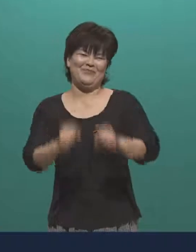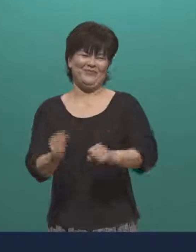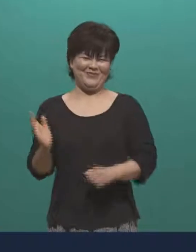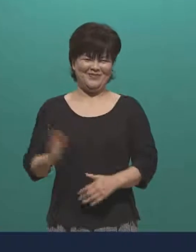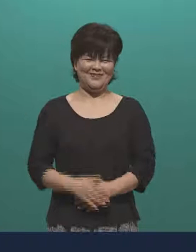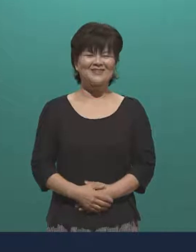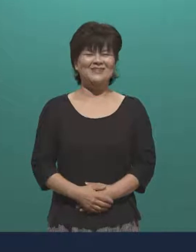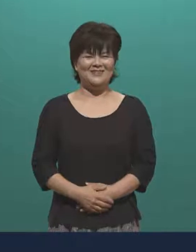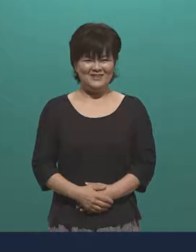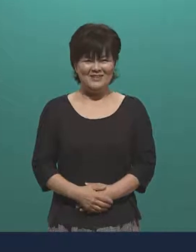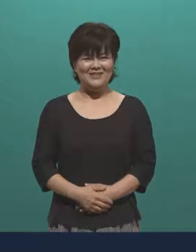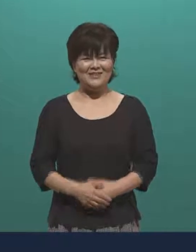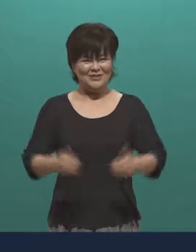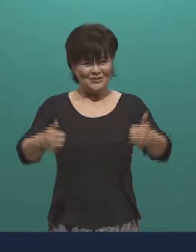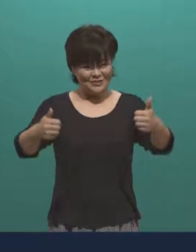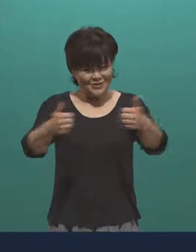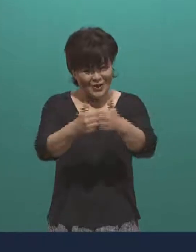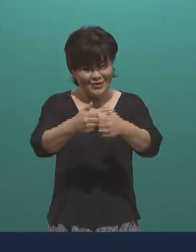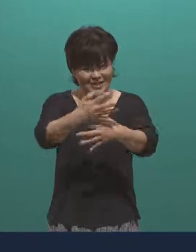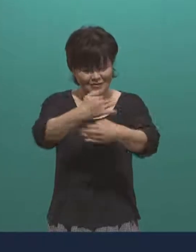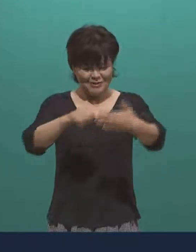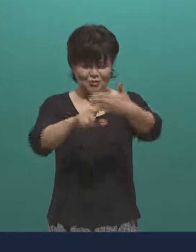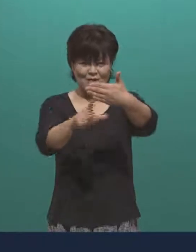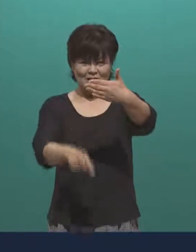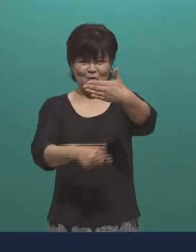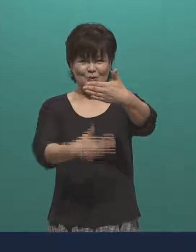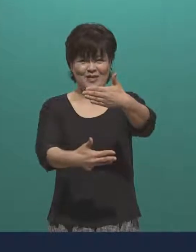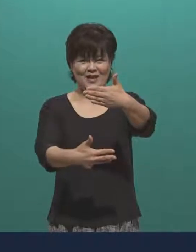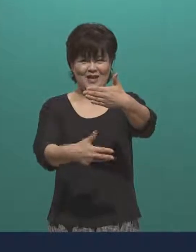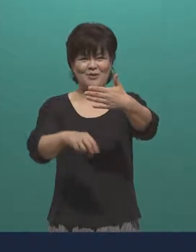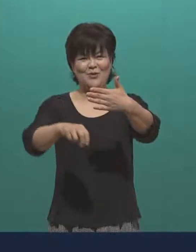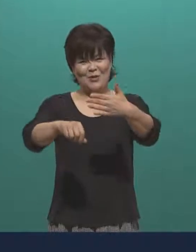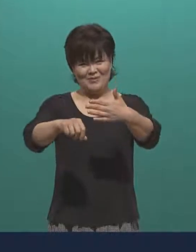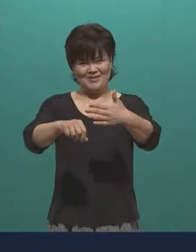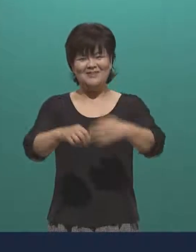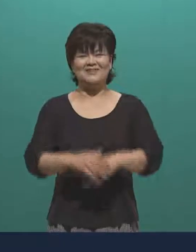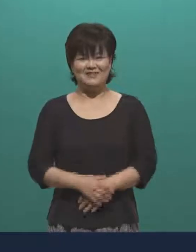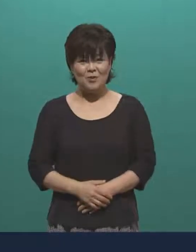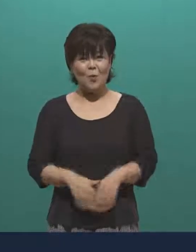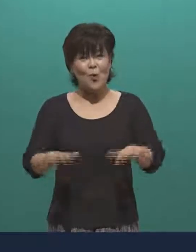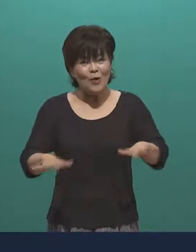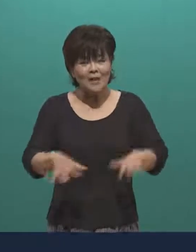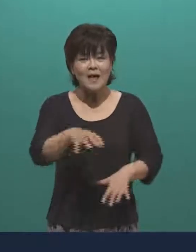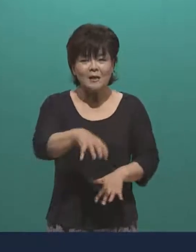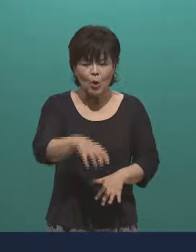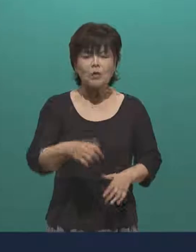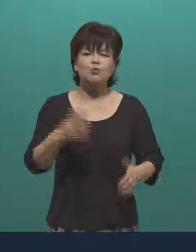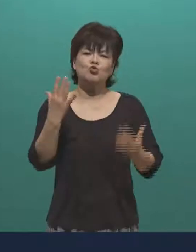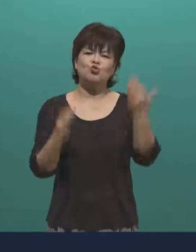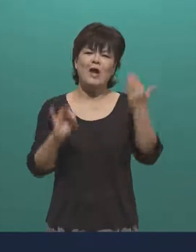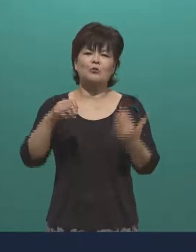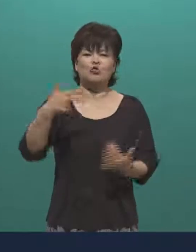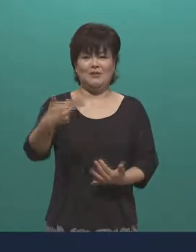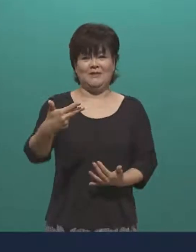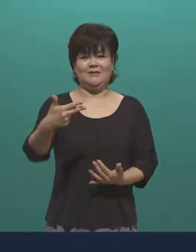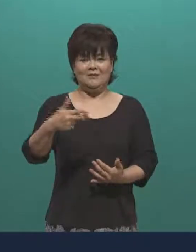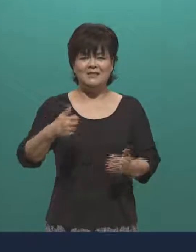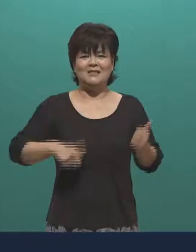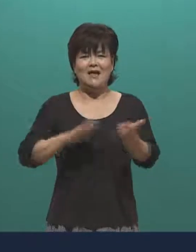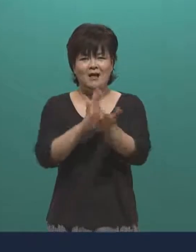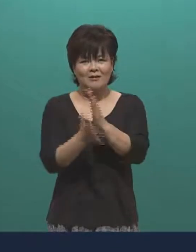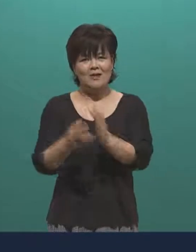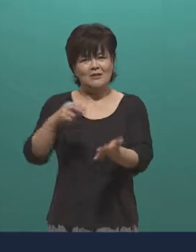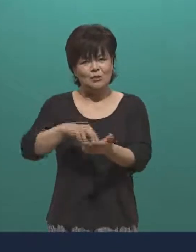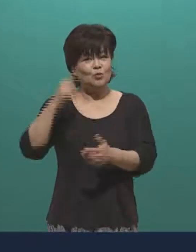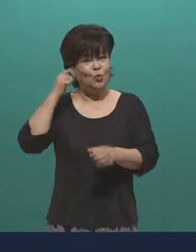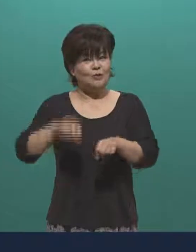ために聞こえの相談を実施しています。9月の相談日は8日土曜日、今回の会場は草